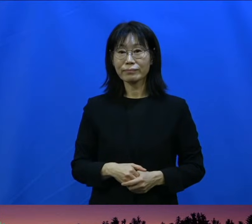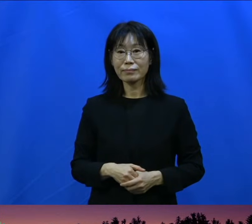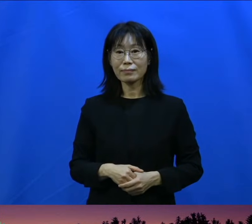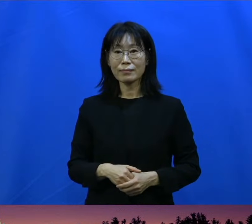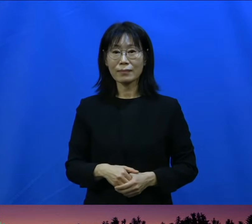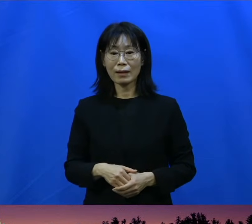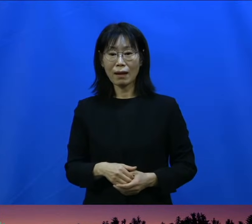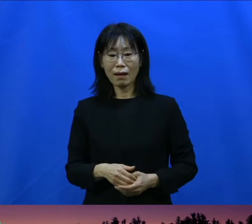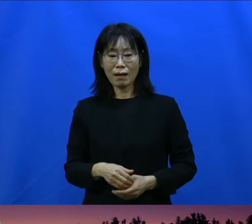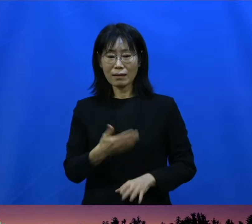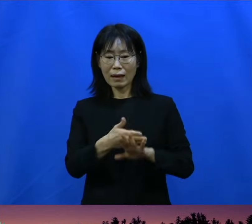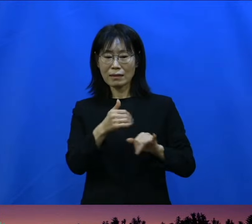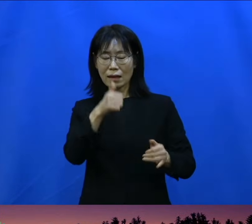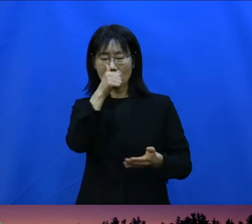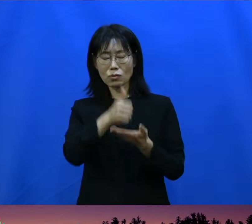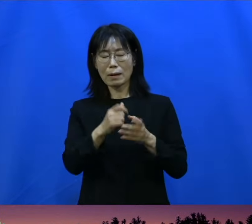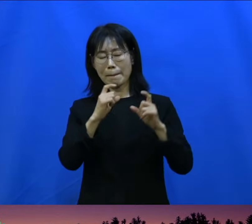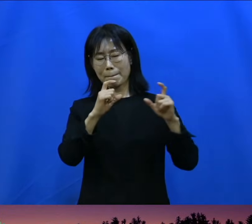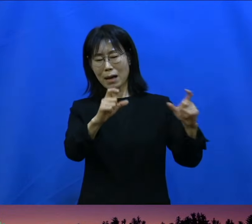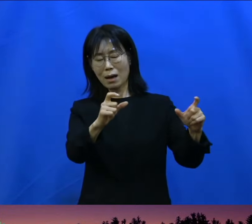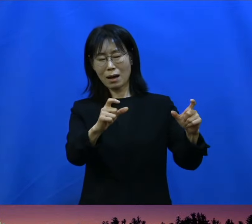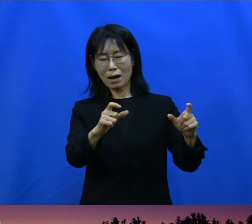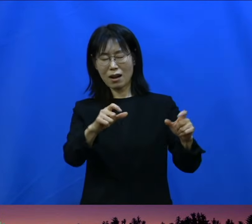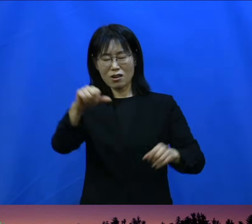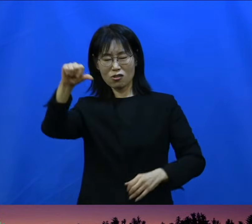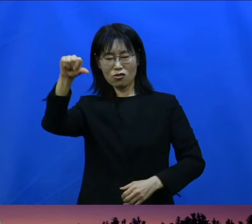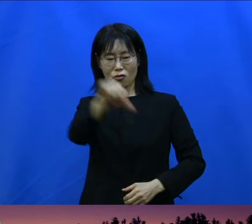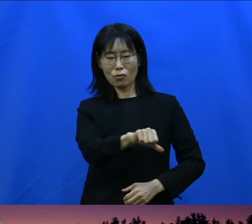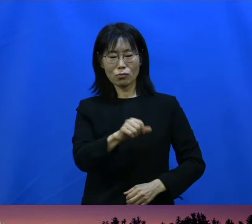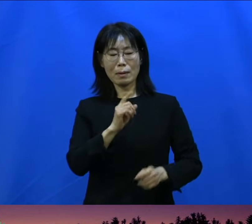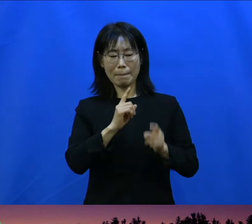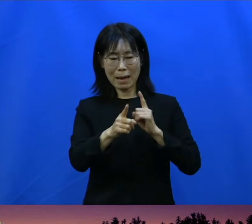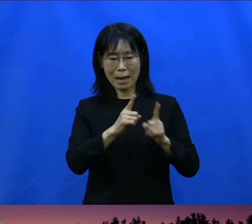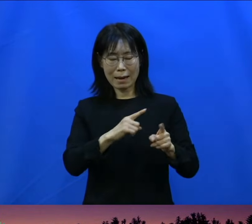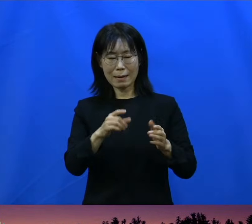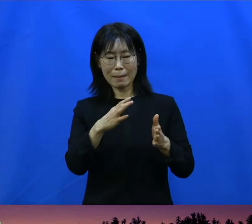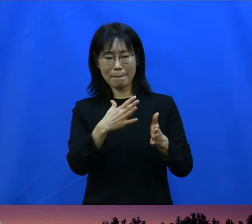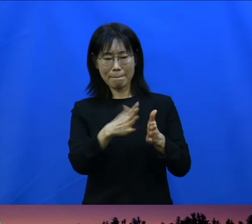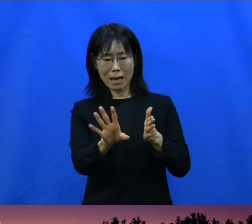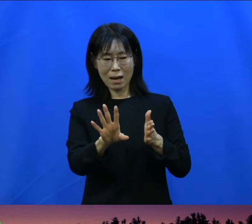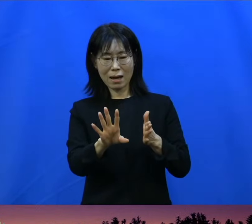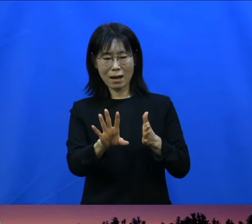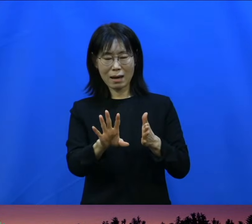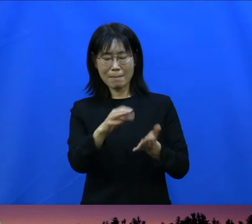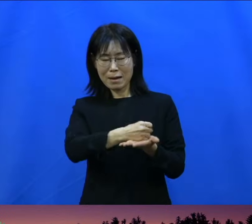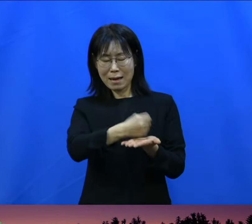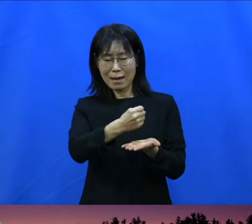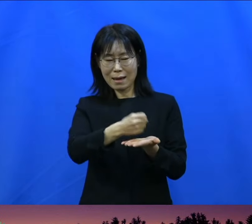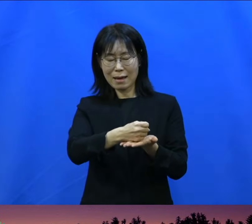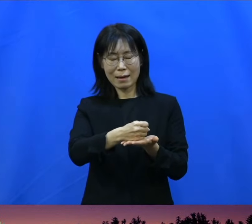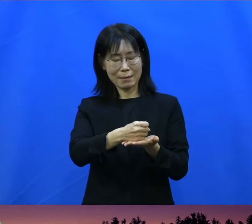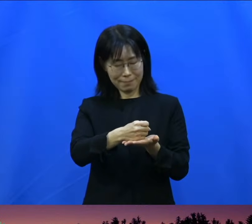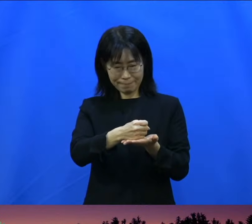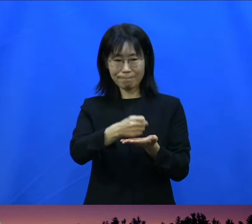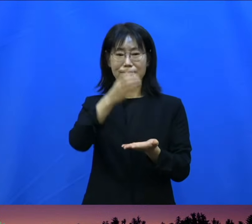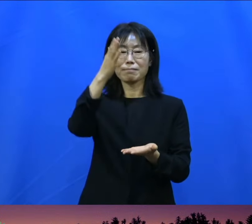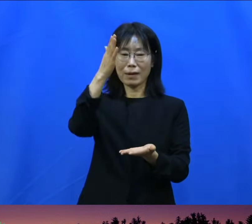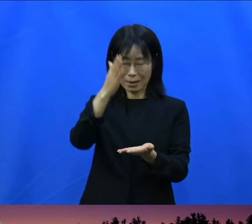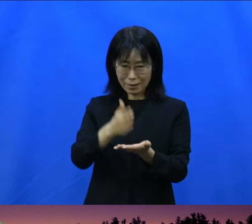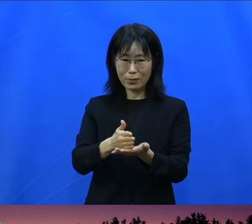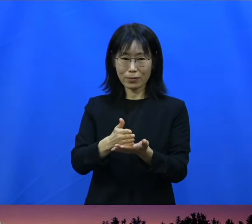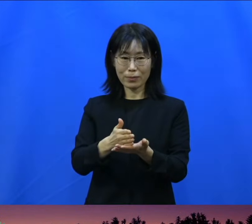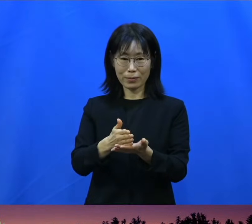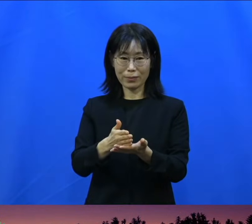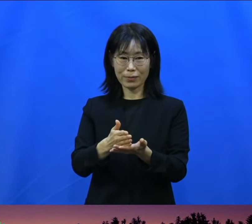정죄를 잘하고 저주를 하고 축복이 말이 안 나와. 축복해줘야